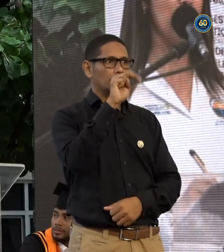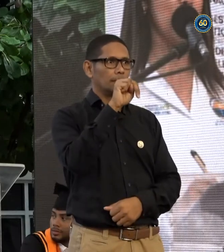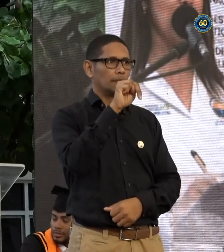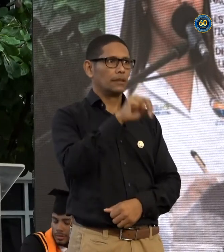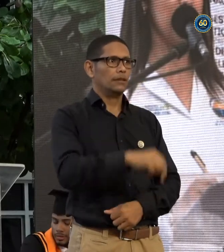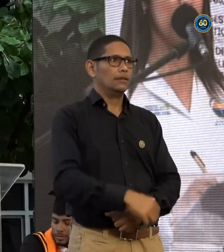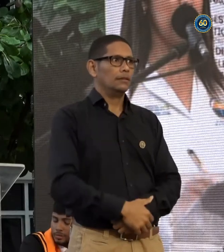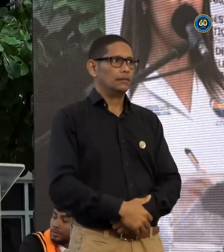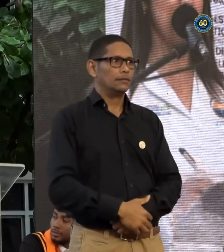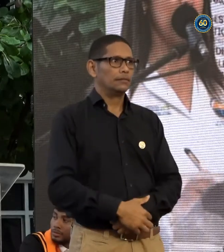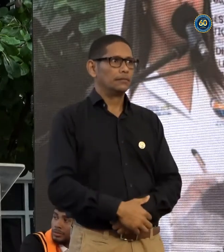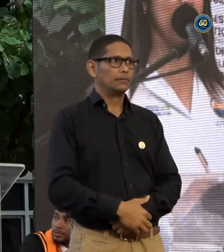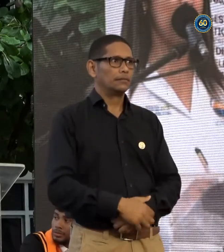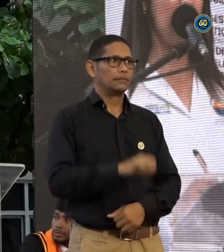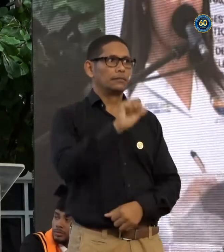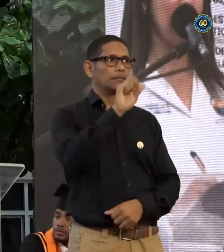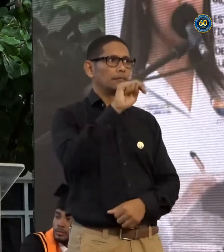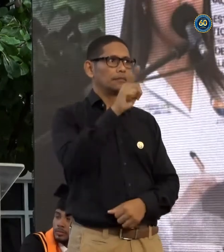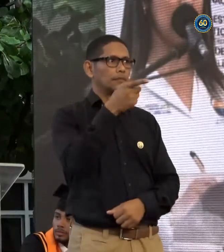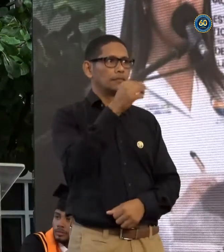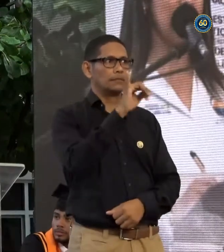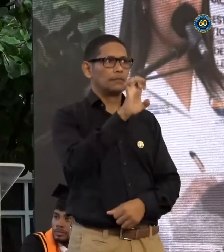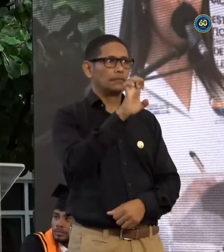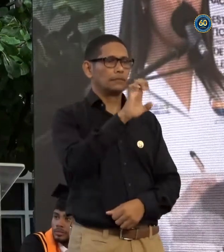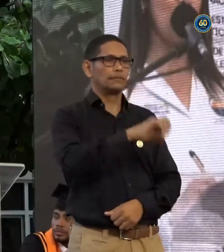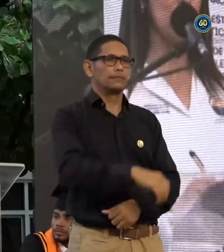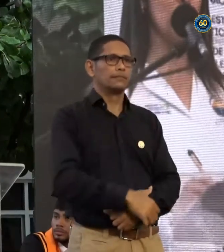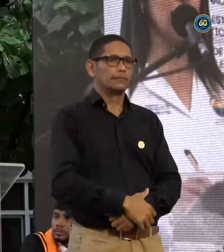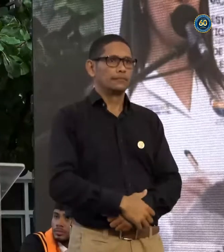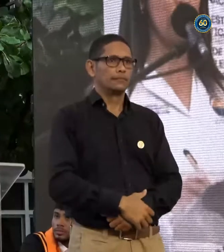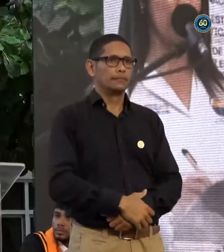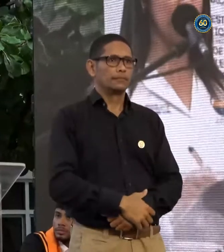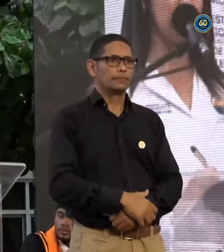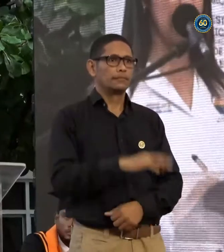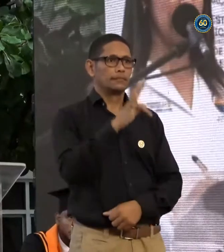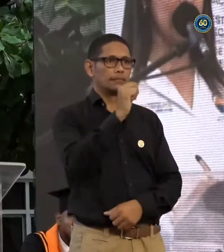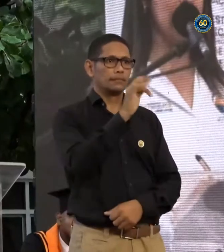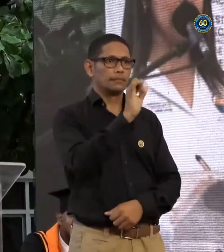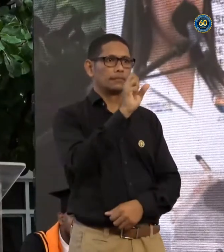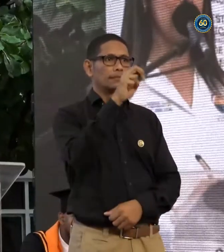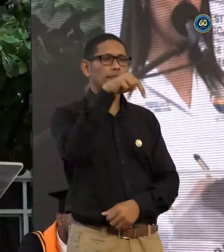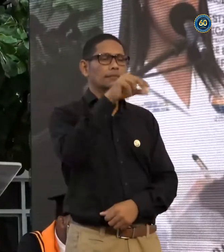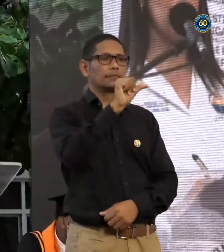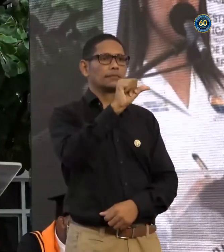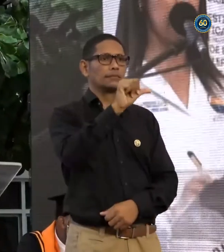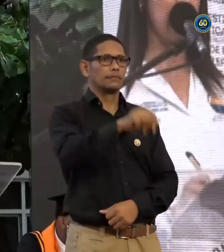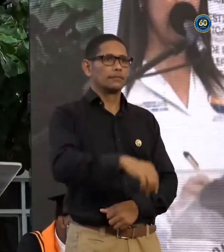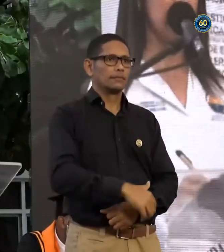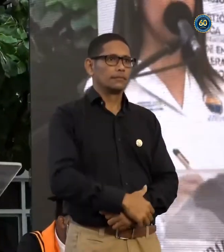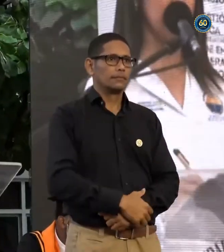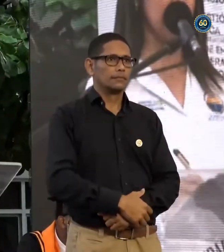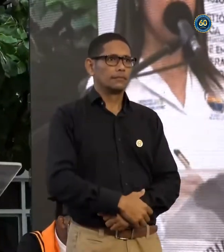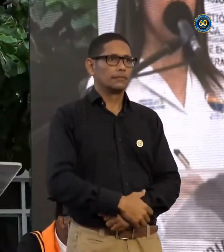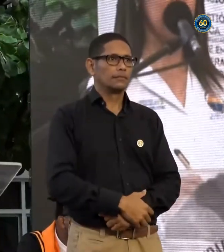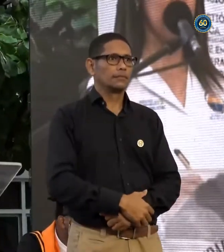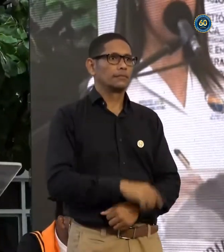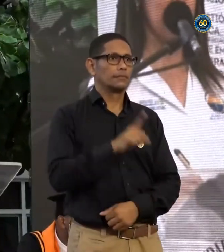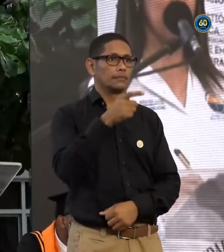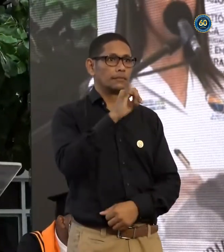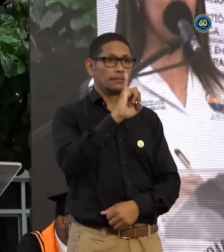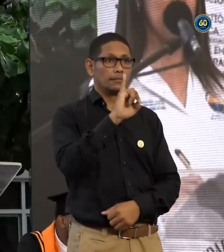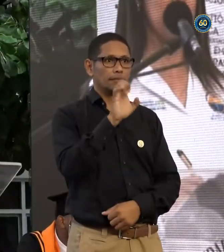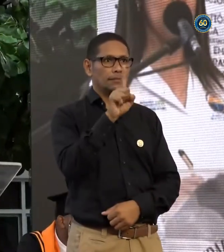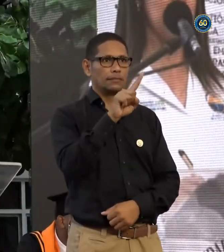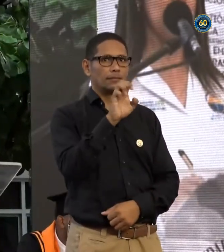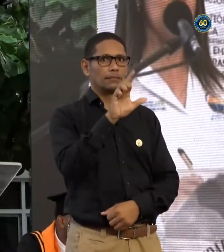Vázquez Angie Carolina Polo silgado Tatiana Páez Pérez Gisela Julieth